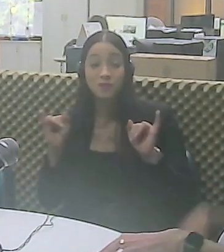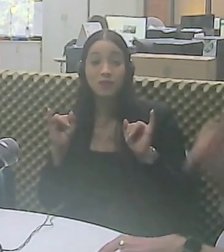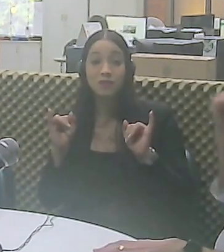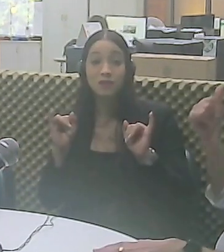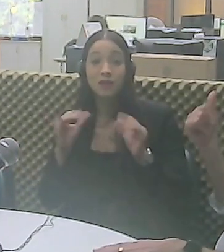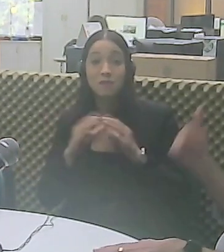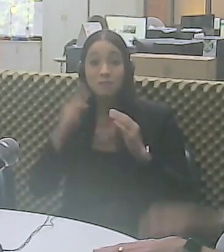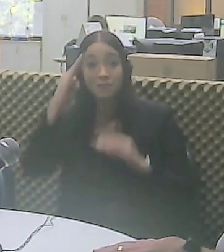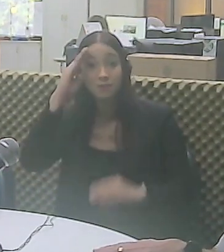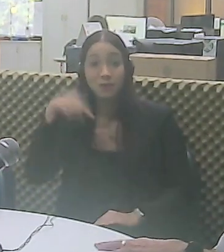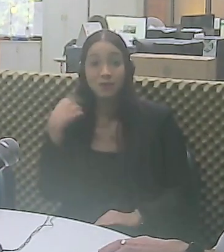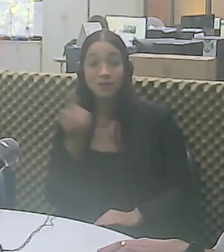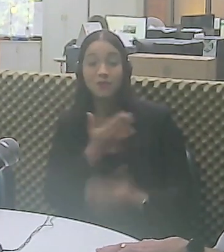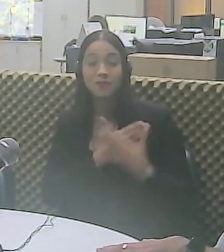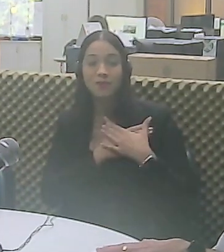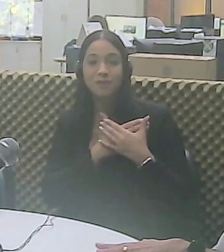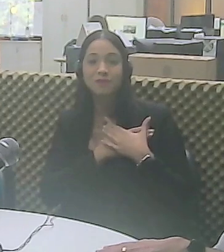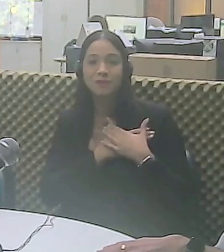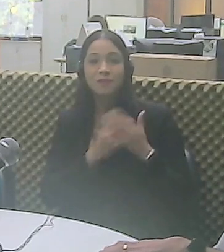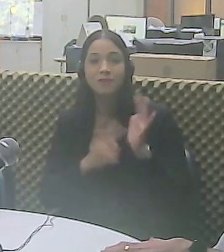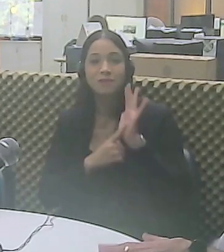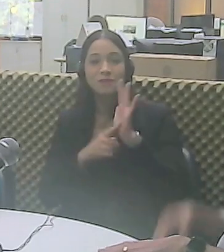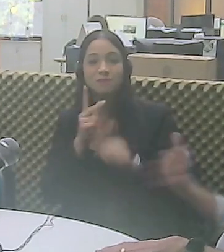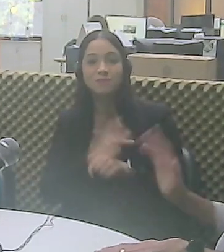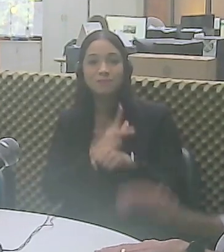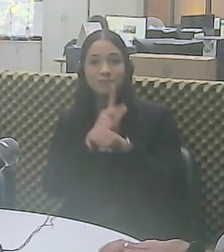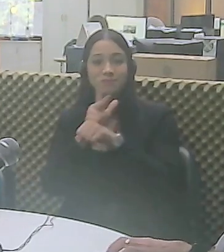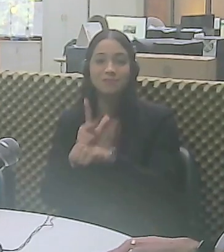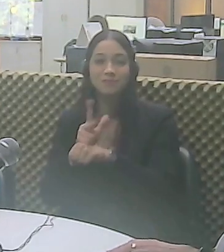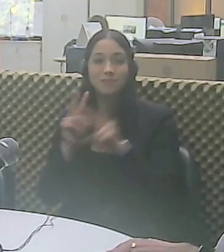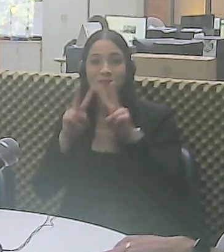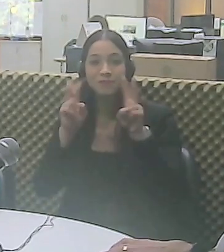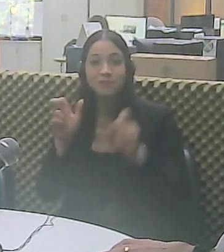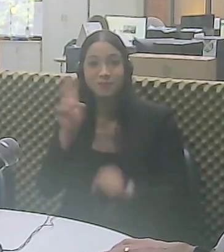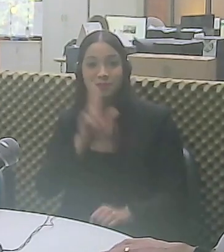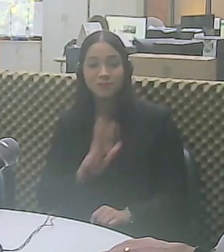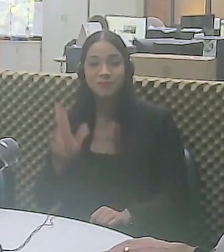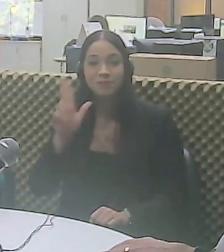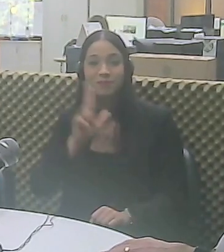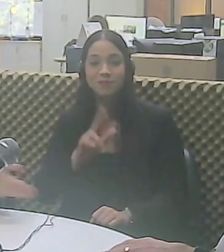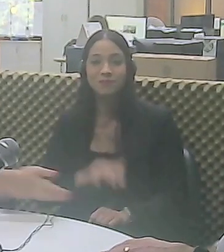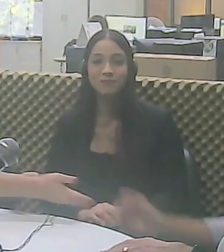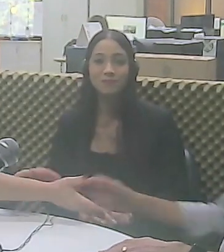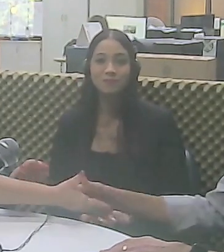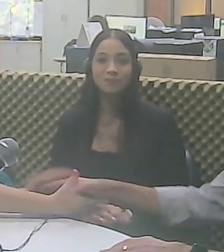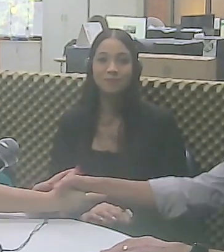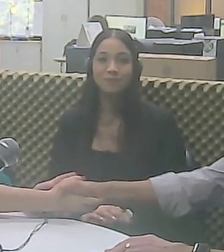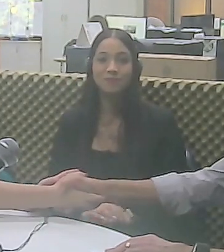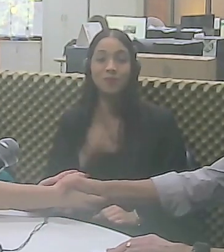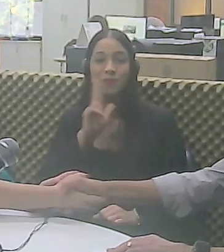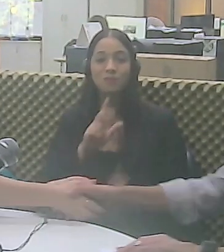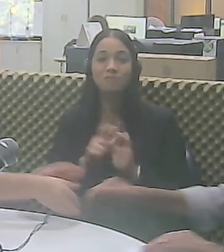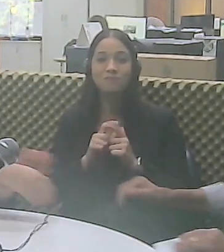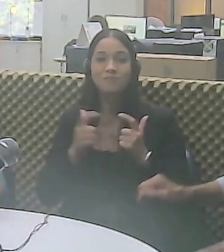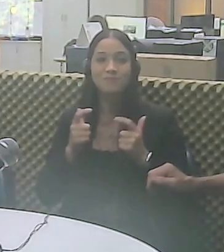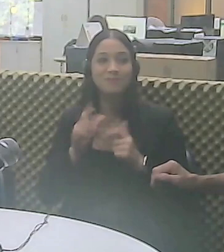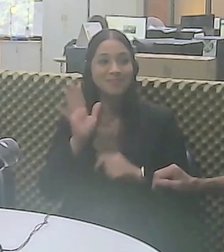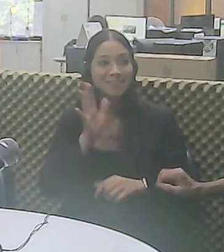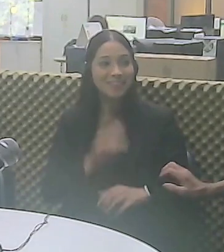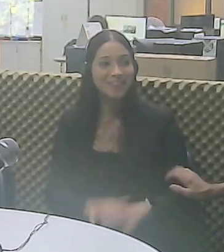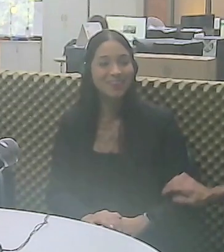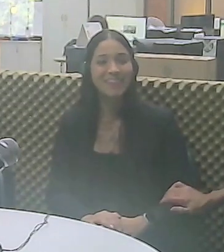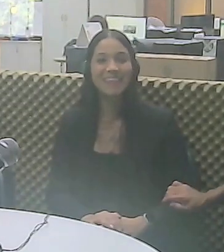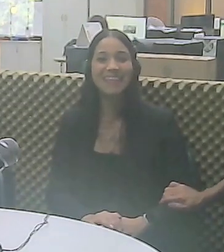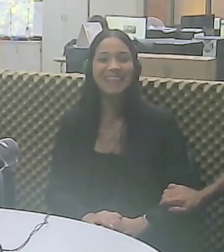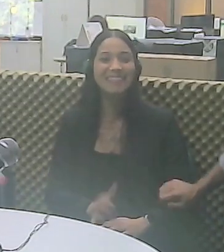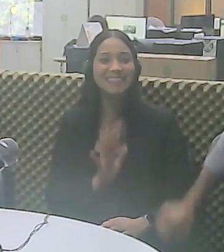que maior ainda é o nosso coração? Vou te mostrar um vídeo que a gente tem sobre Uberlândia. Para Uberlândia crescer, a prefeitura faz mais